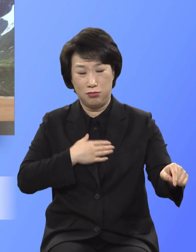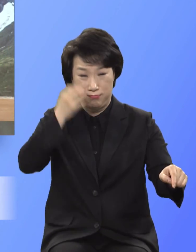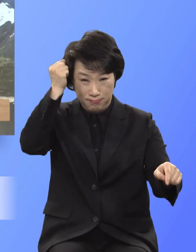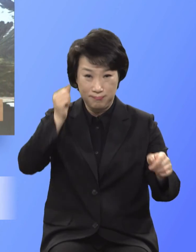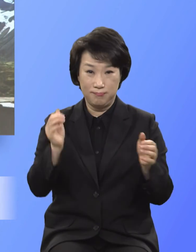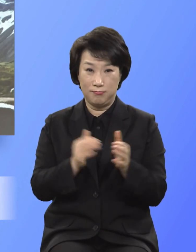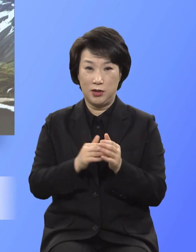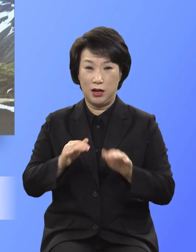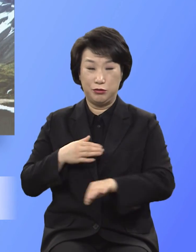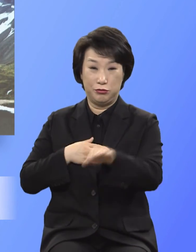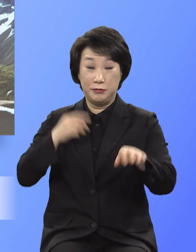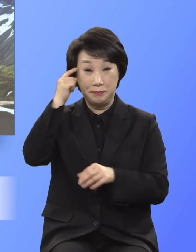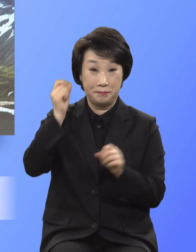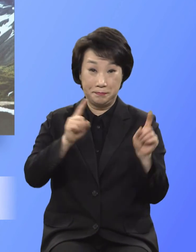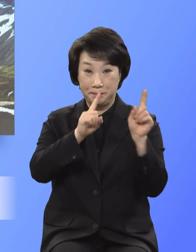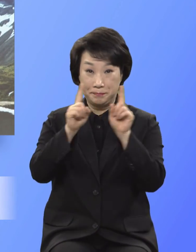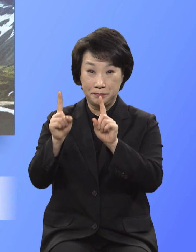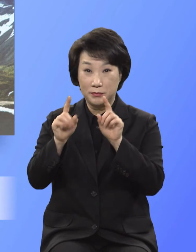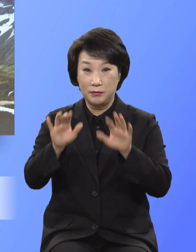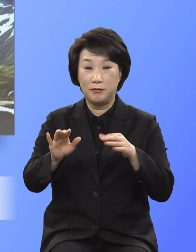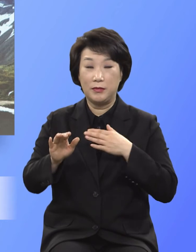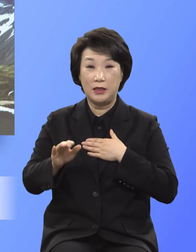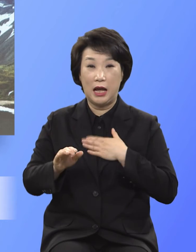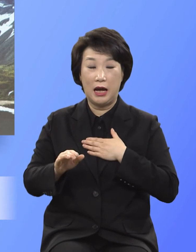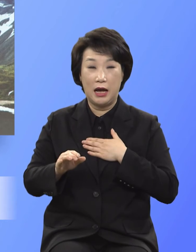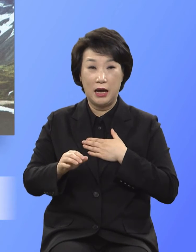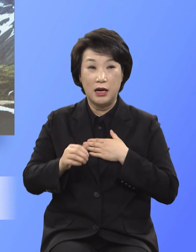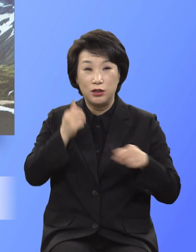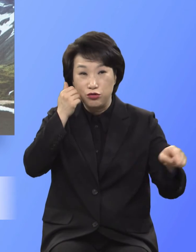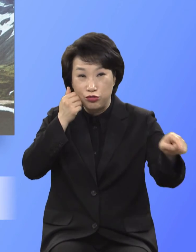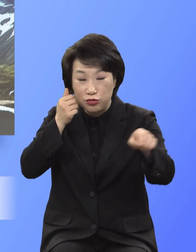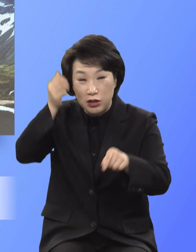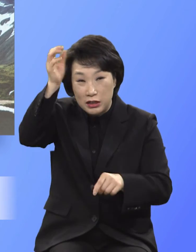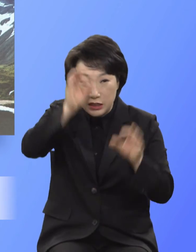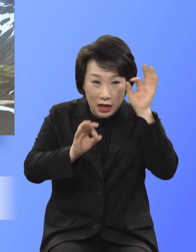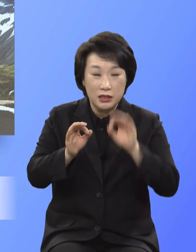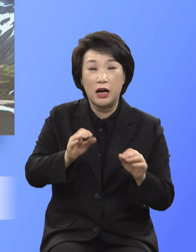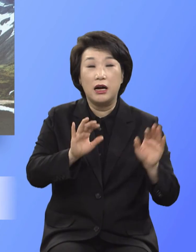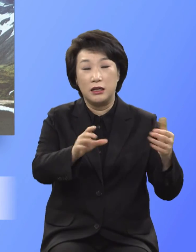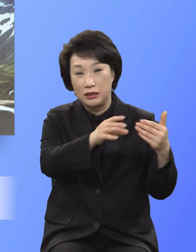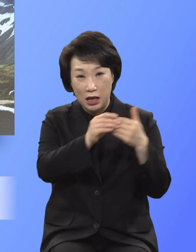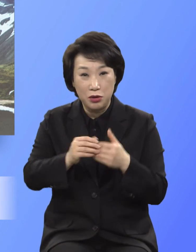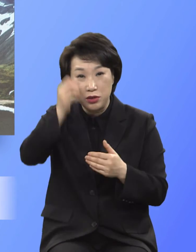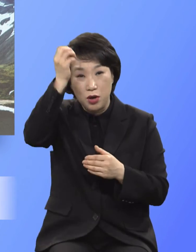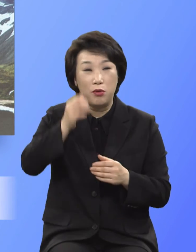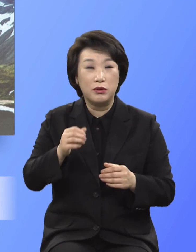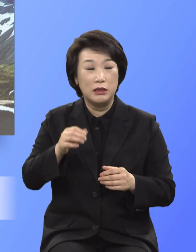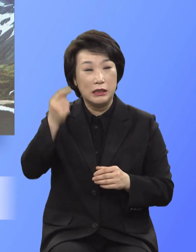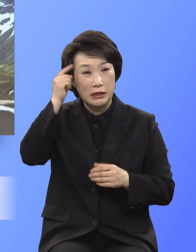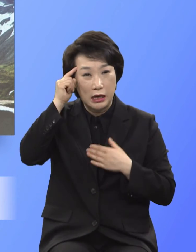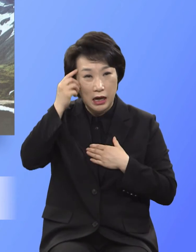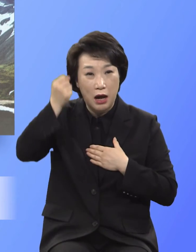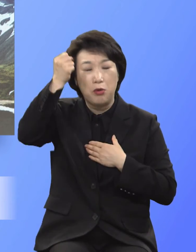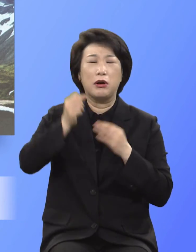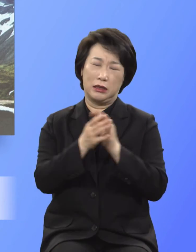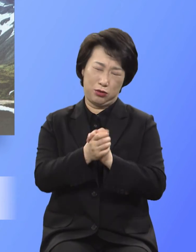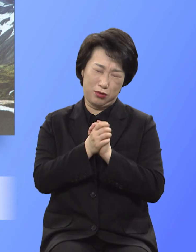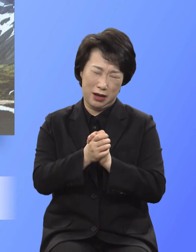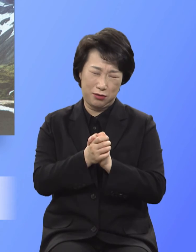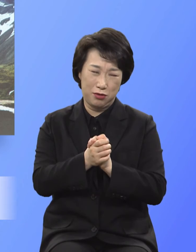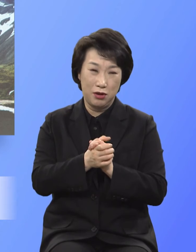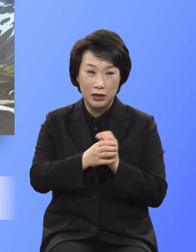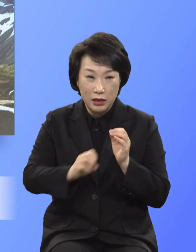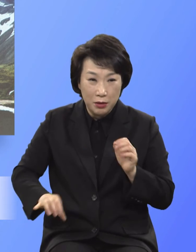깨달으면서 정신 바짝 차려서 내가 찾아야 할 영혼을 생각하면서 그를 위해 기도하고